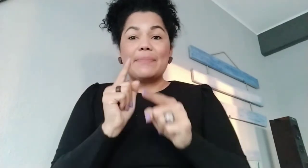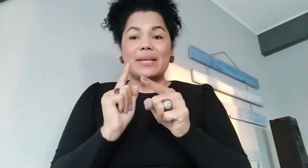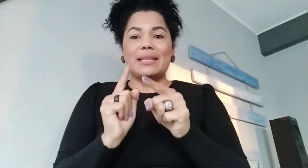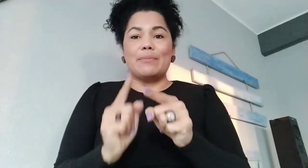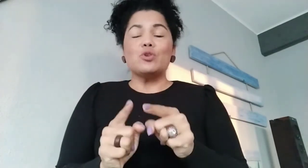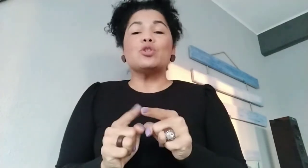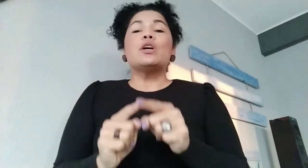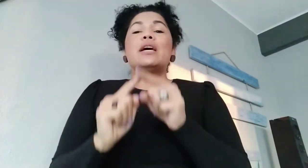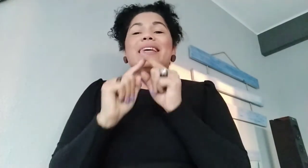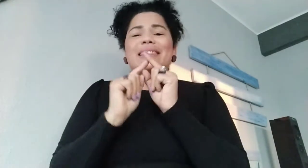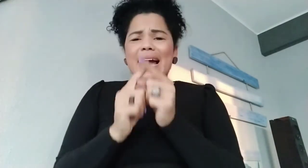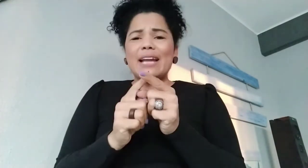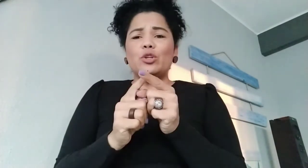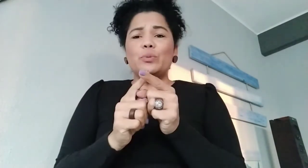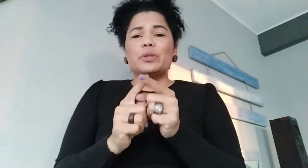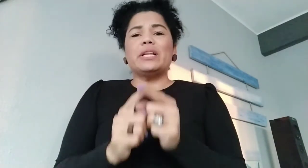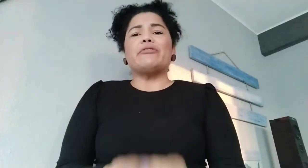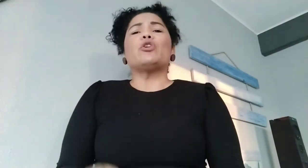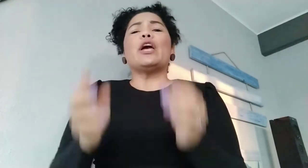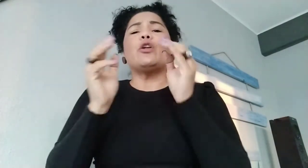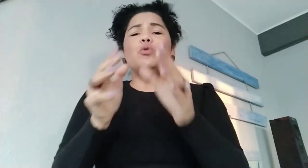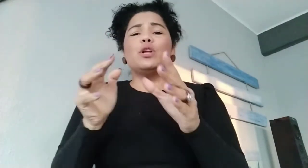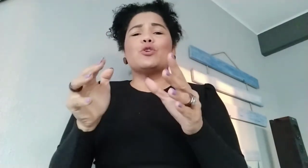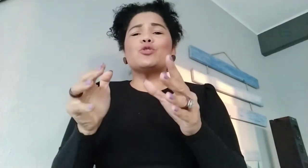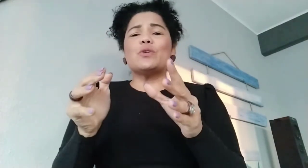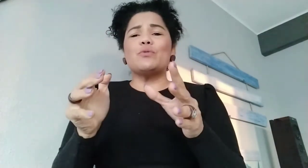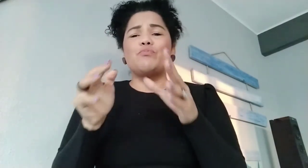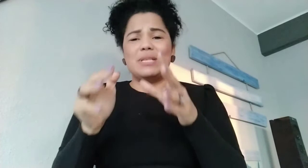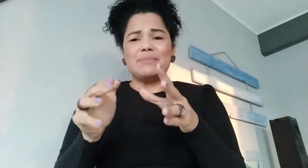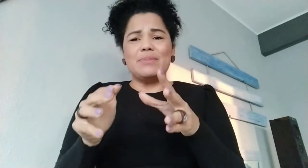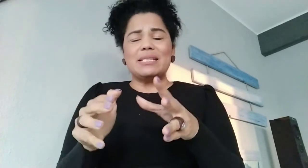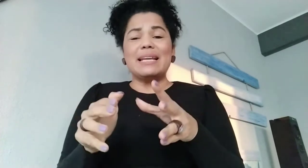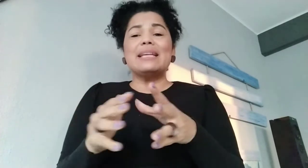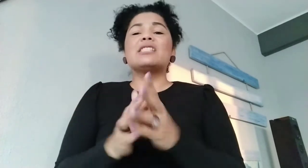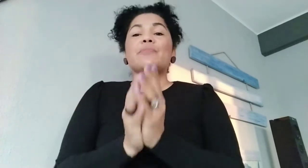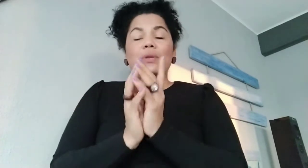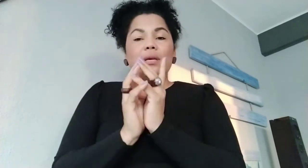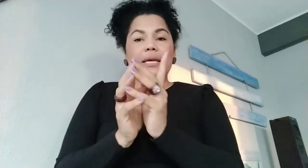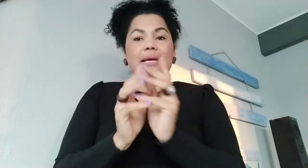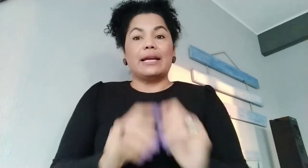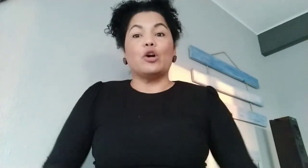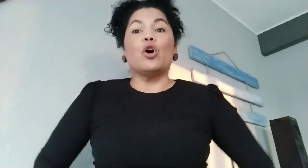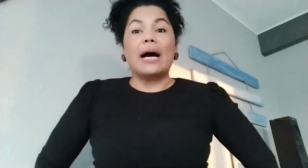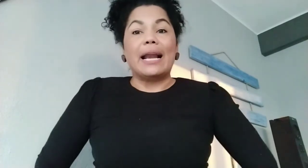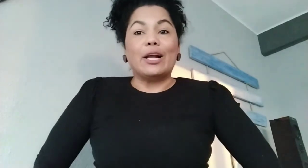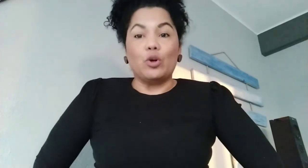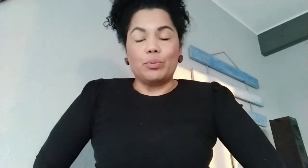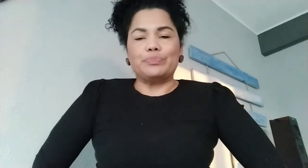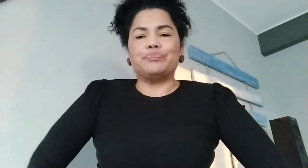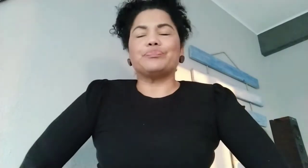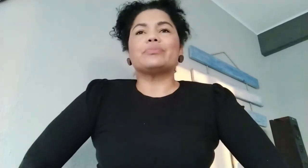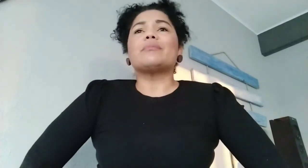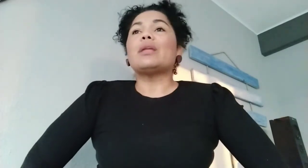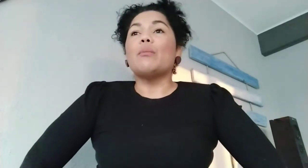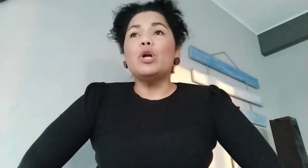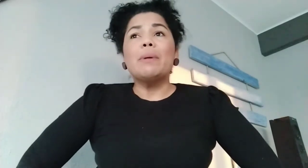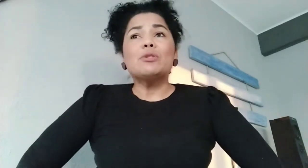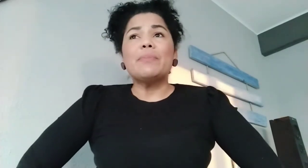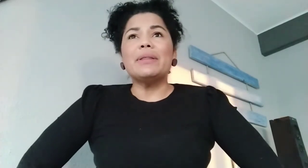que tenemos, dejar tu número de teléfono en uno de mis redes y te agrego al grupo. Bueno, vamos a aprender